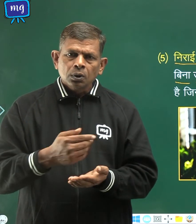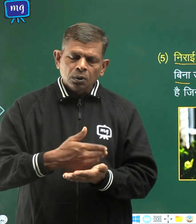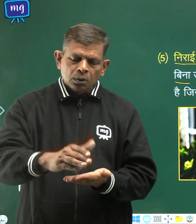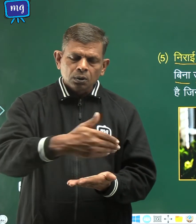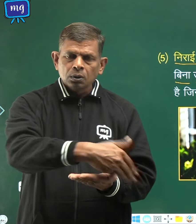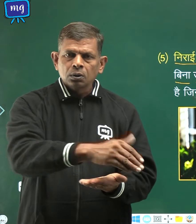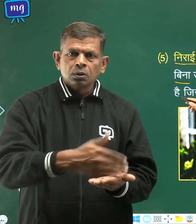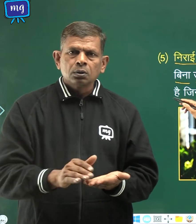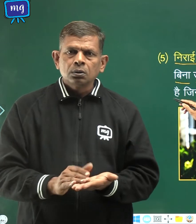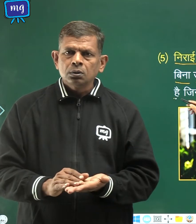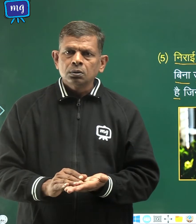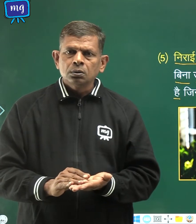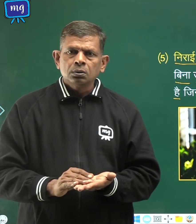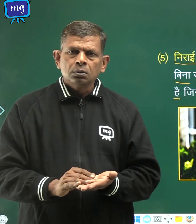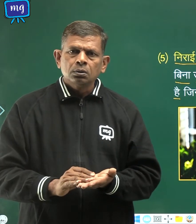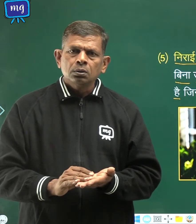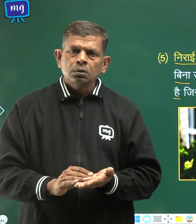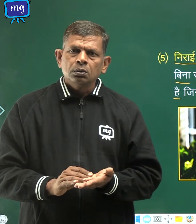हटाया जाता है,